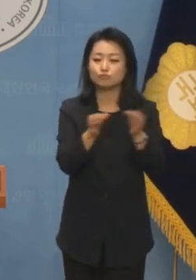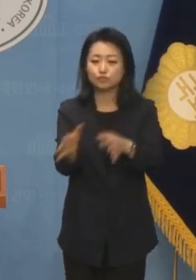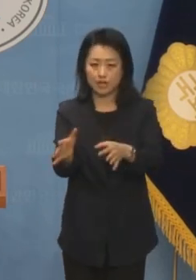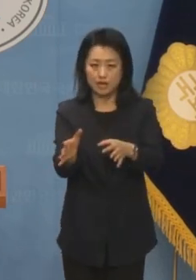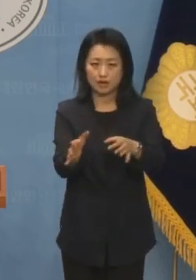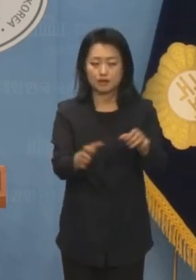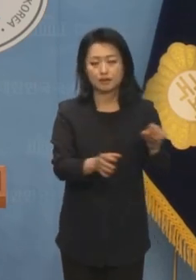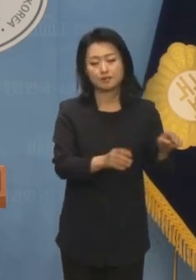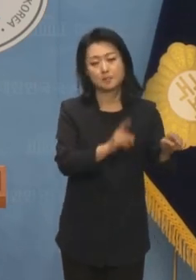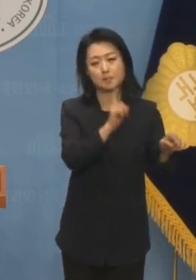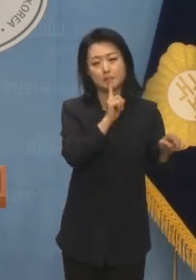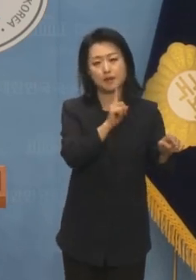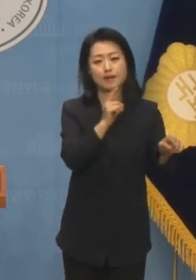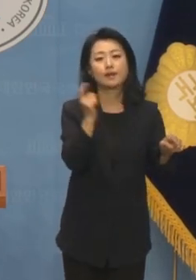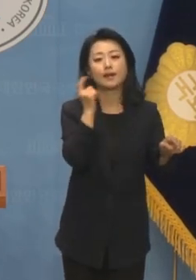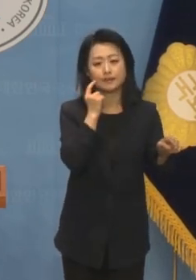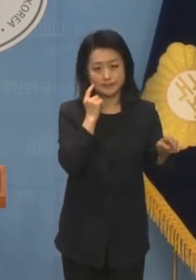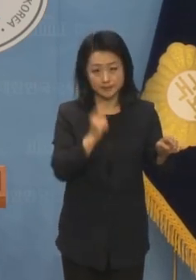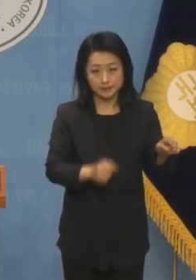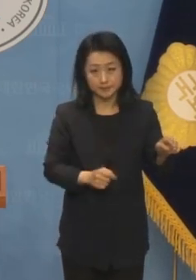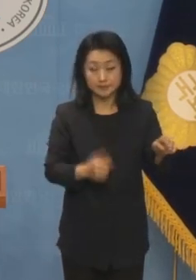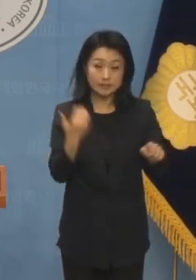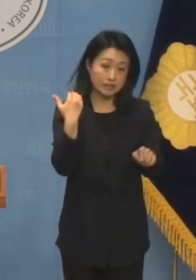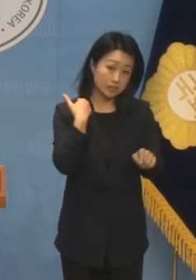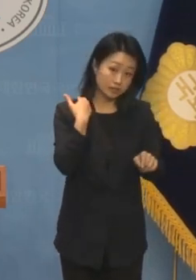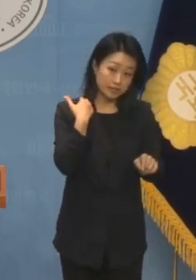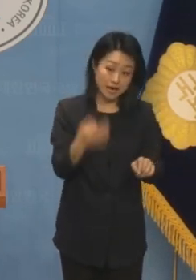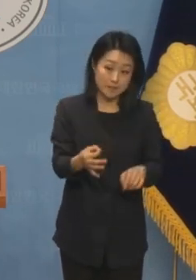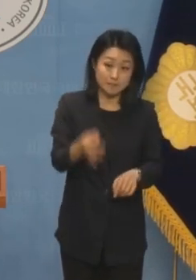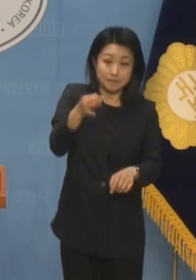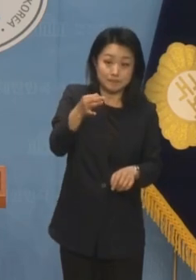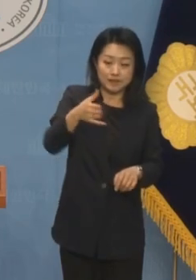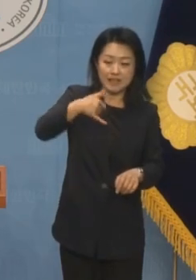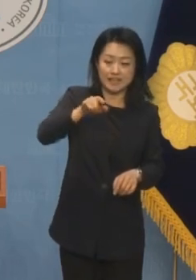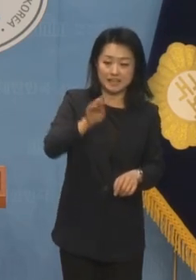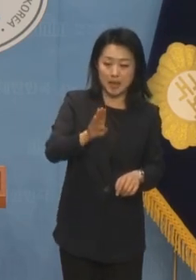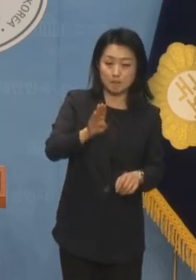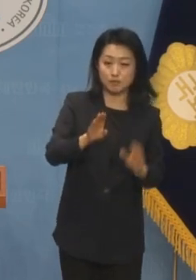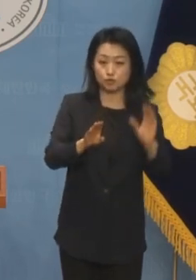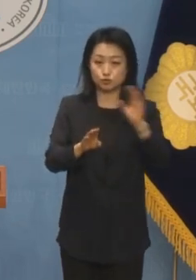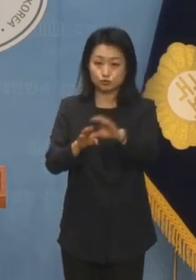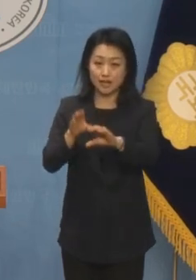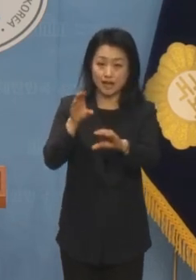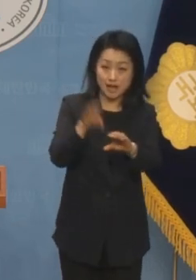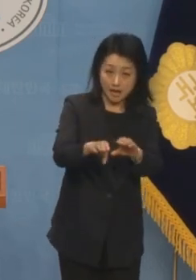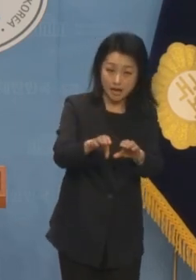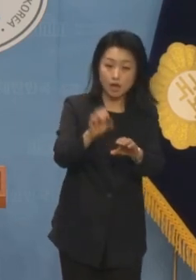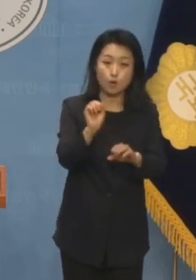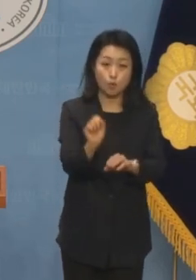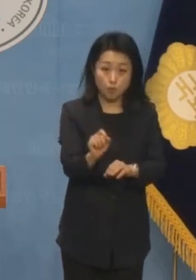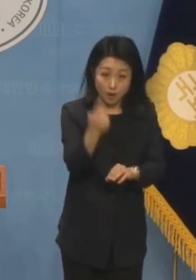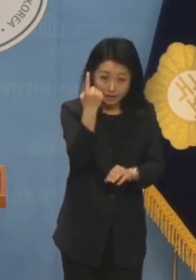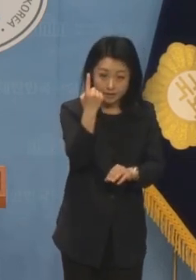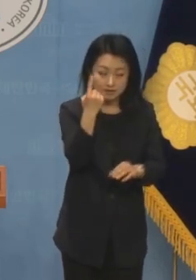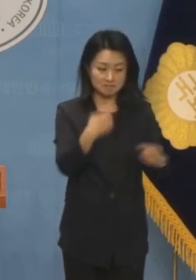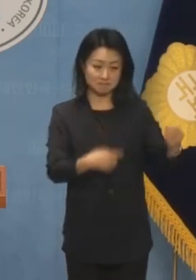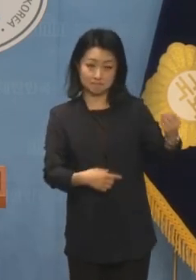있습니다. 전셋값이 폭등해 무자본 갭 투자가 성행한 것이 전세 사기